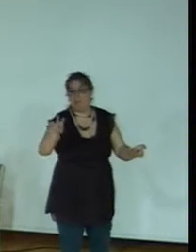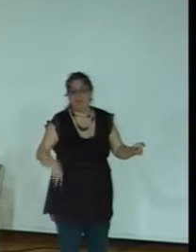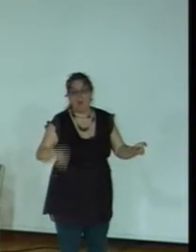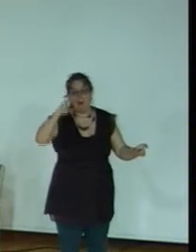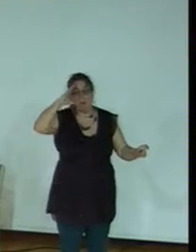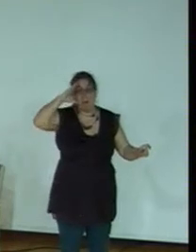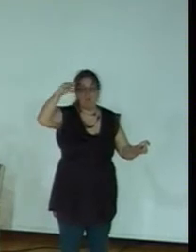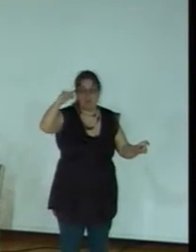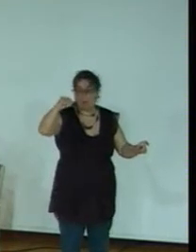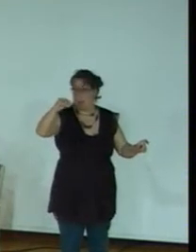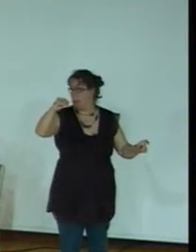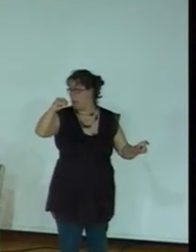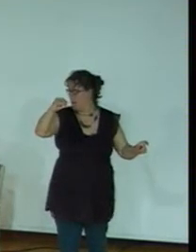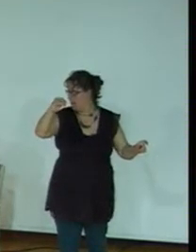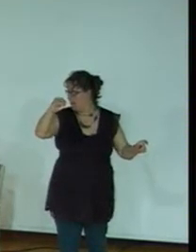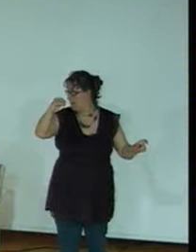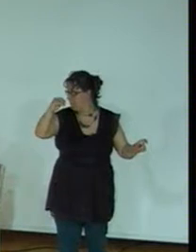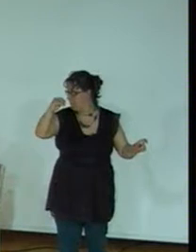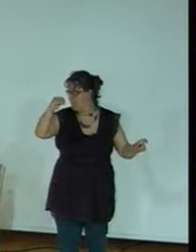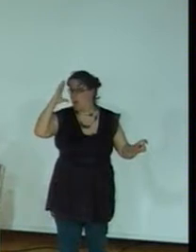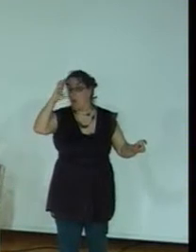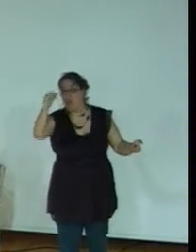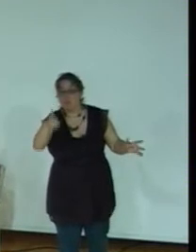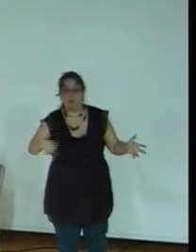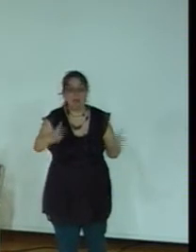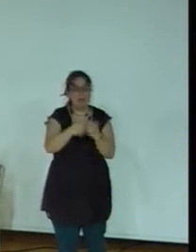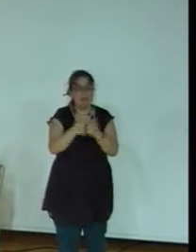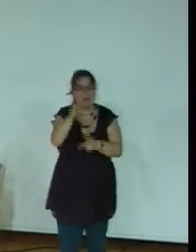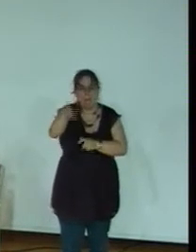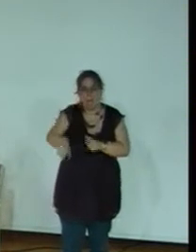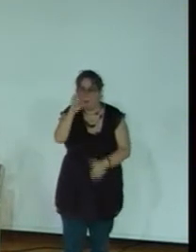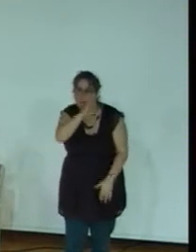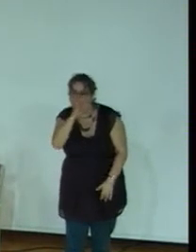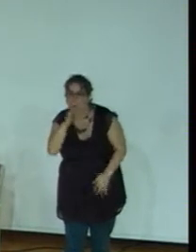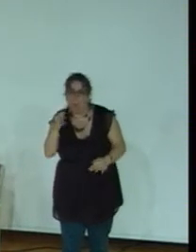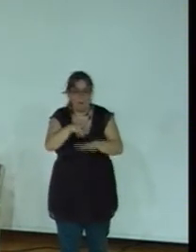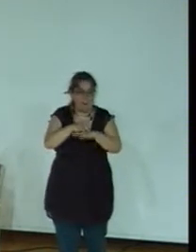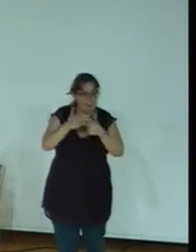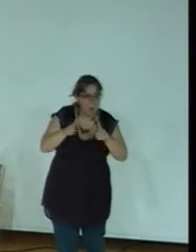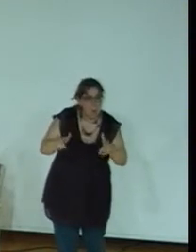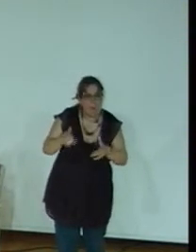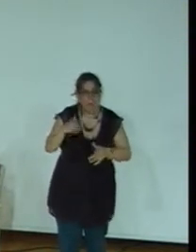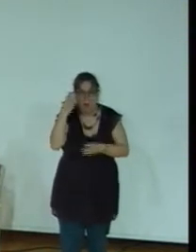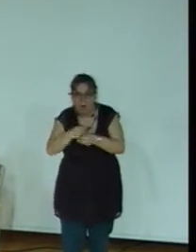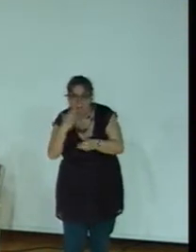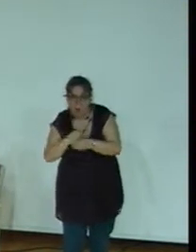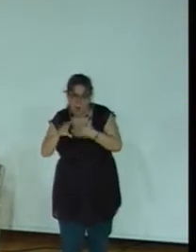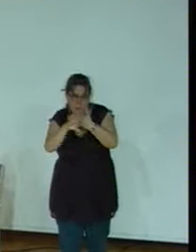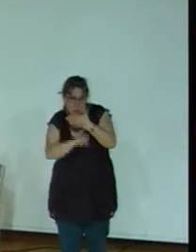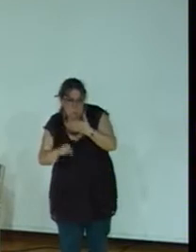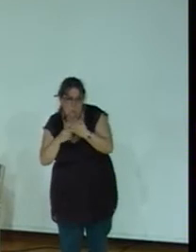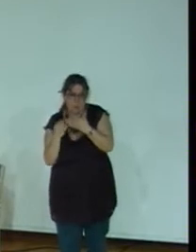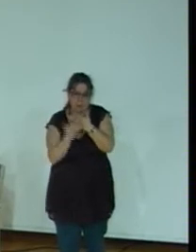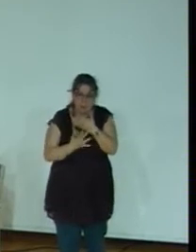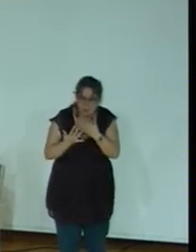y a quelques personnes qui vont à Capitole du Libre suivre des ateliers où on apprend à chiffrer, à ce genre de